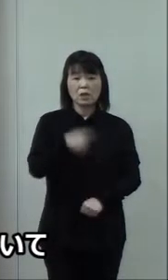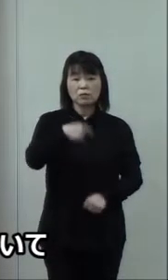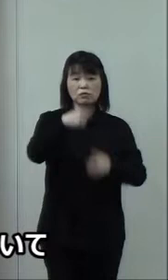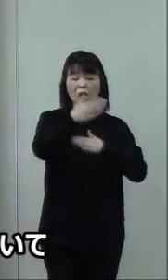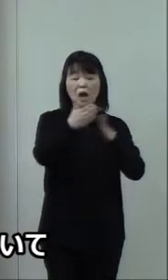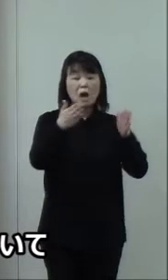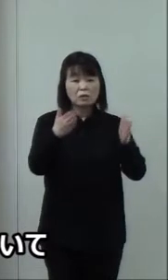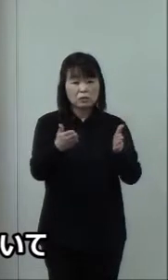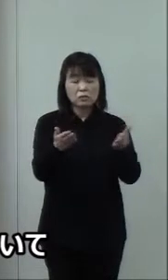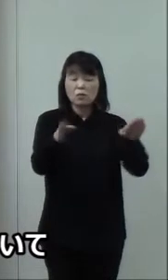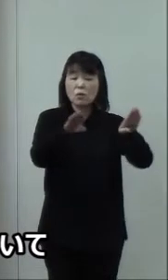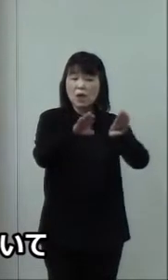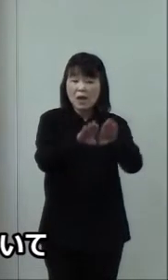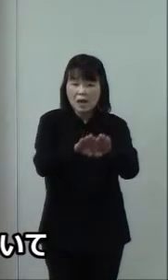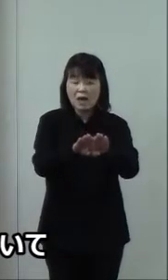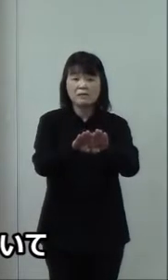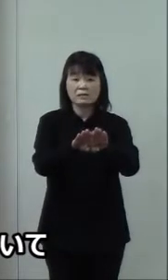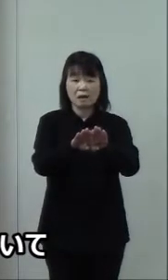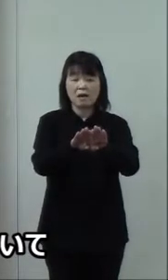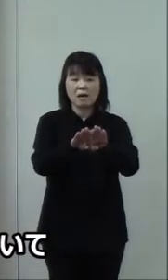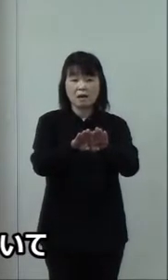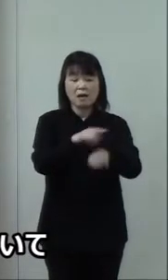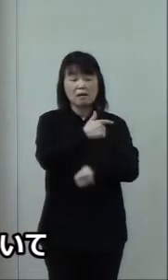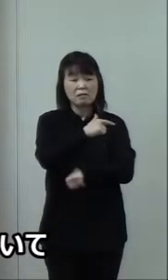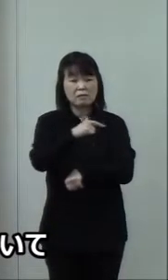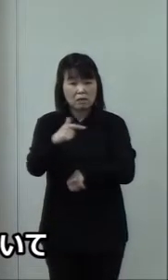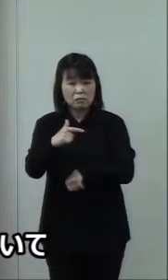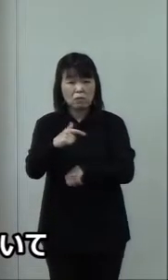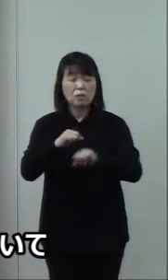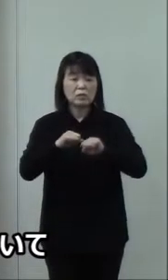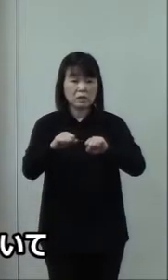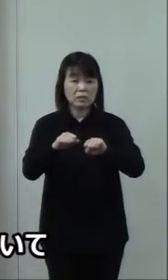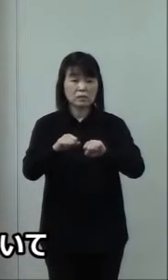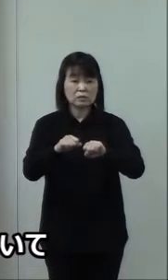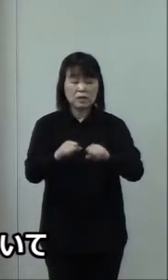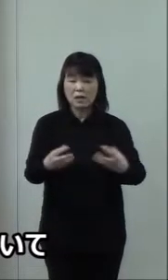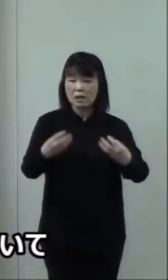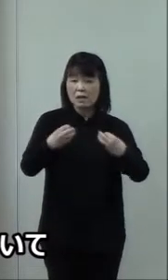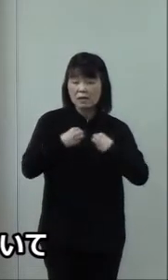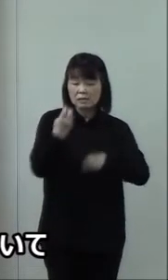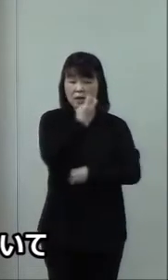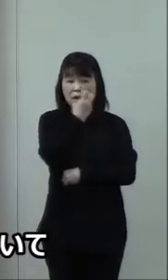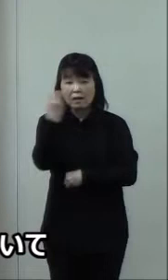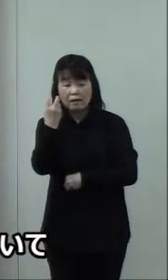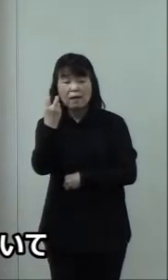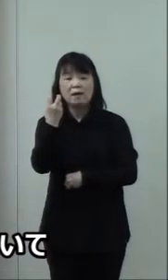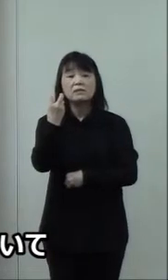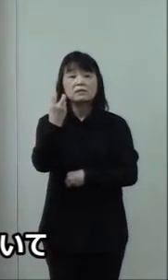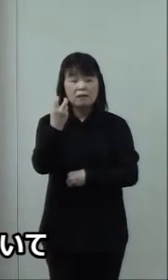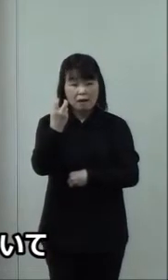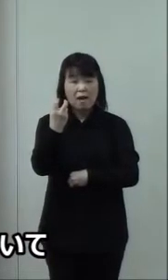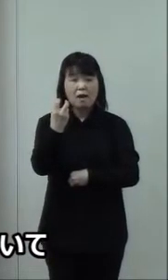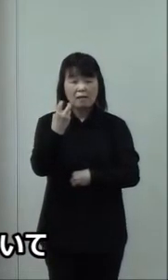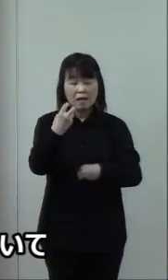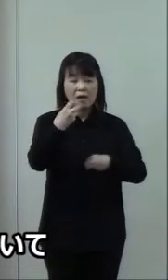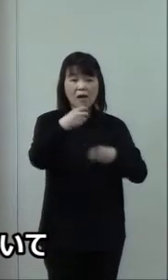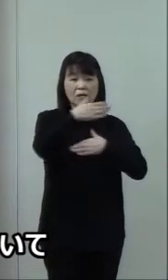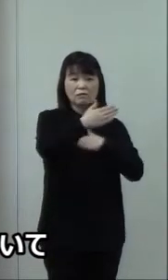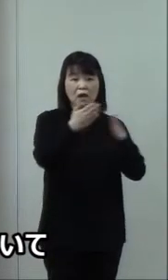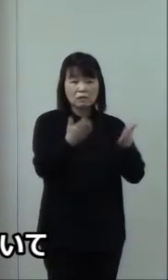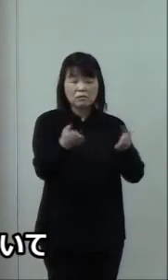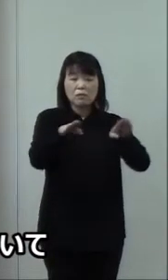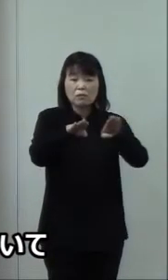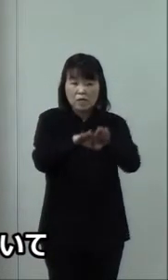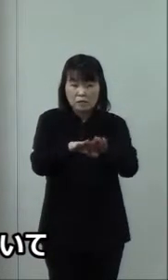休業という形で今取っていますので、感染が確認されればそうした対応を取っていくということで一斉